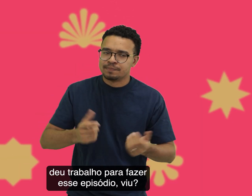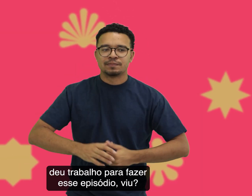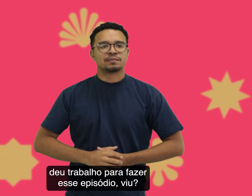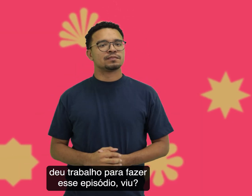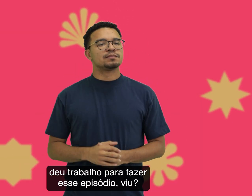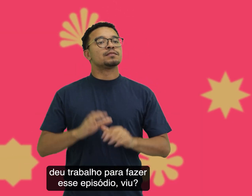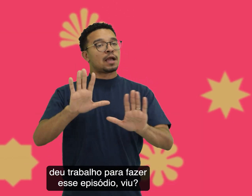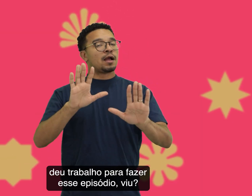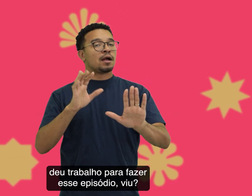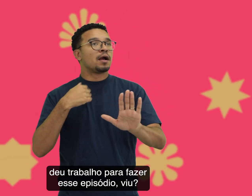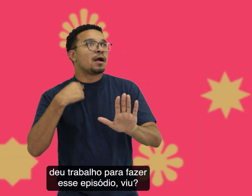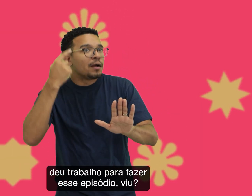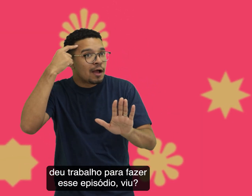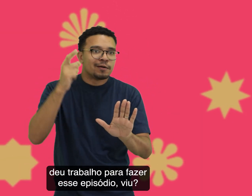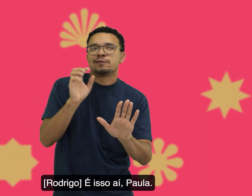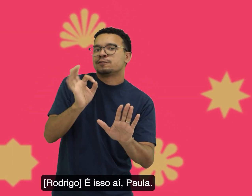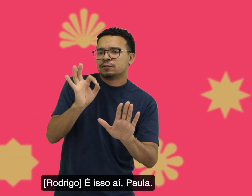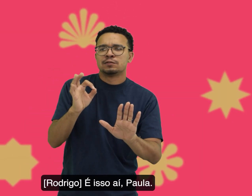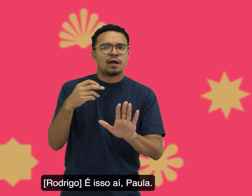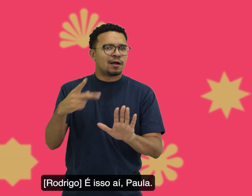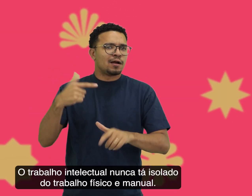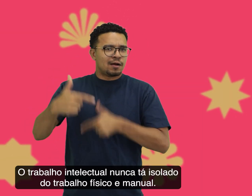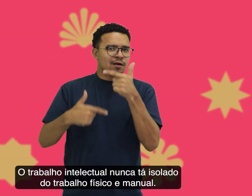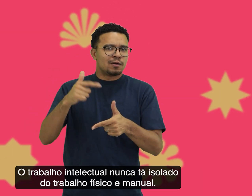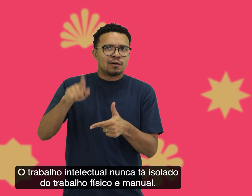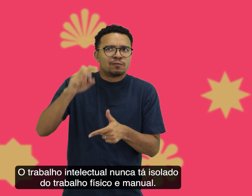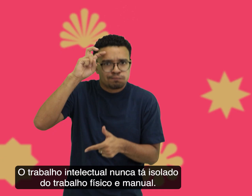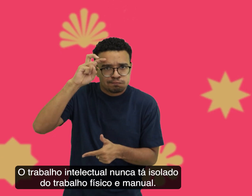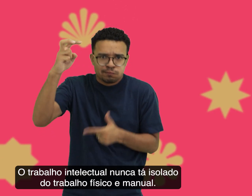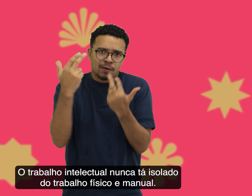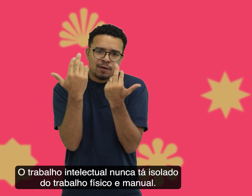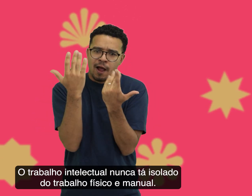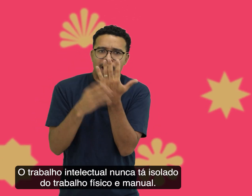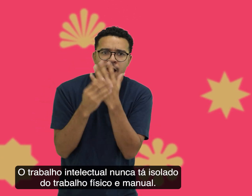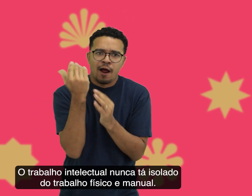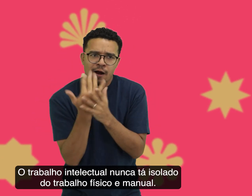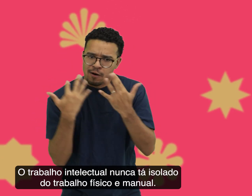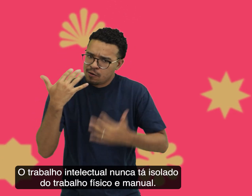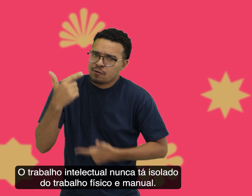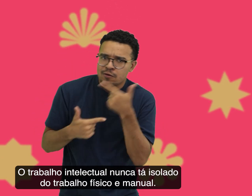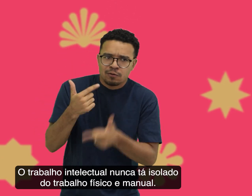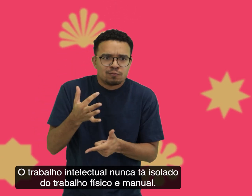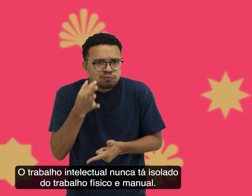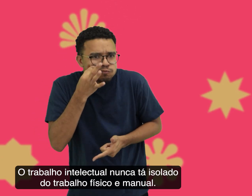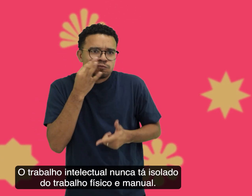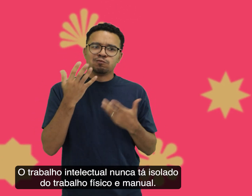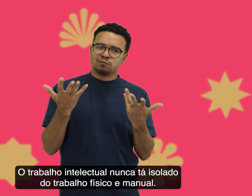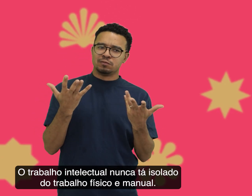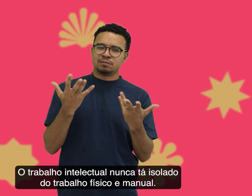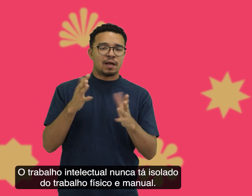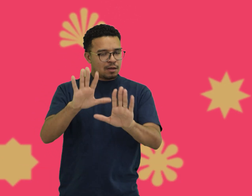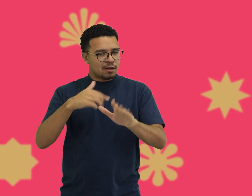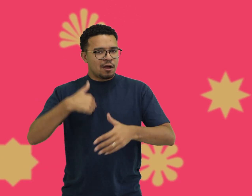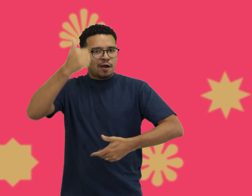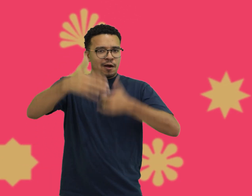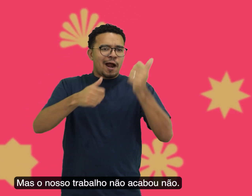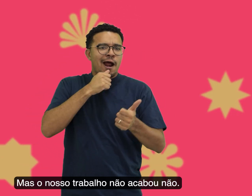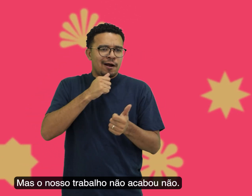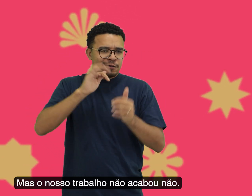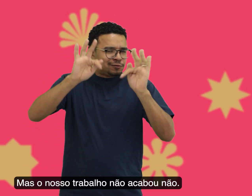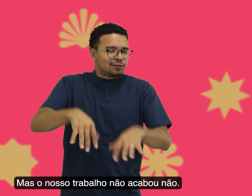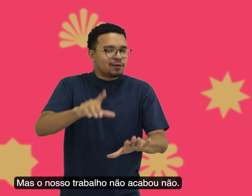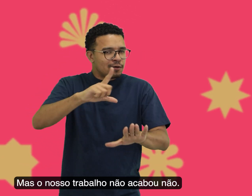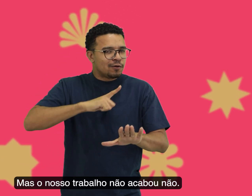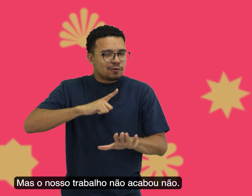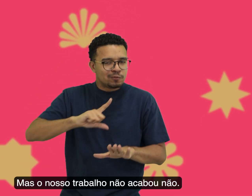Deu trabalho para fazer esse episódio, viu? É isso aí, Paula. O trabalho intelectual nunca está isolado do trabalho físico e manual,